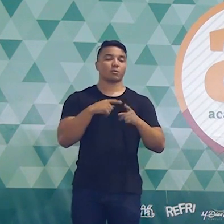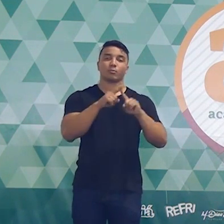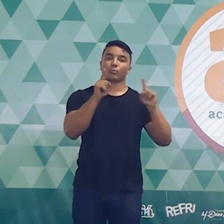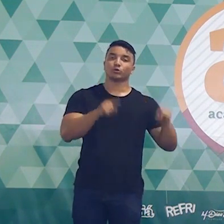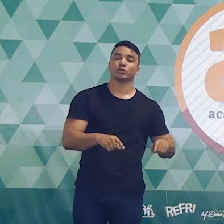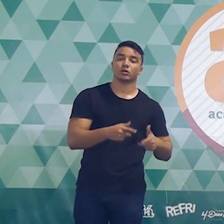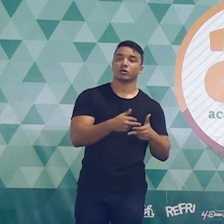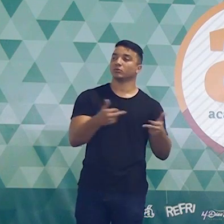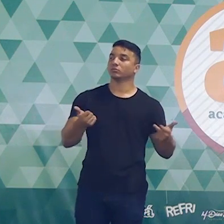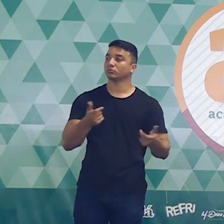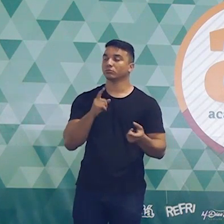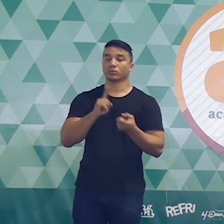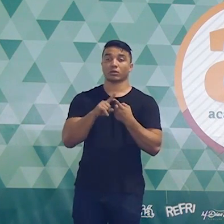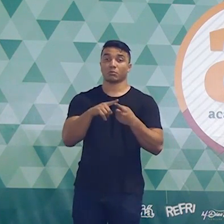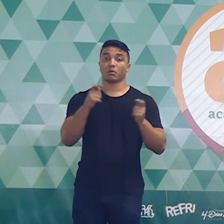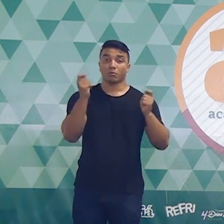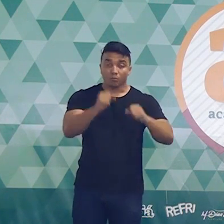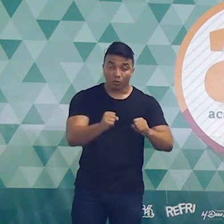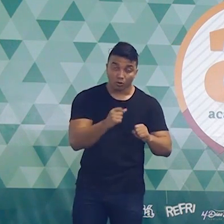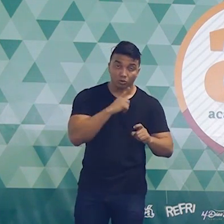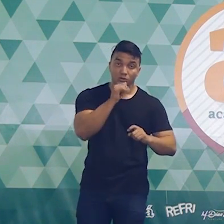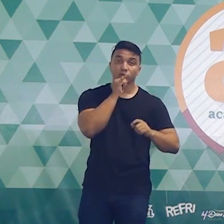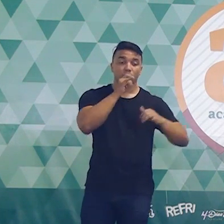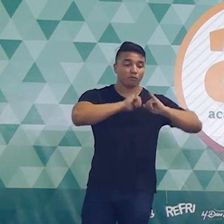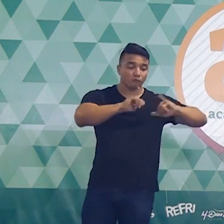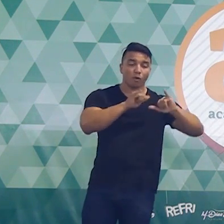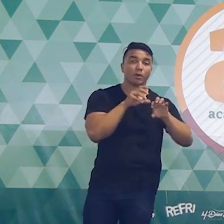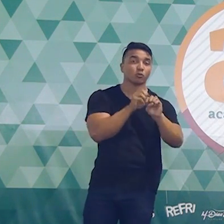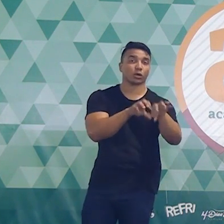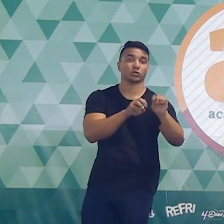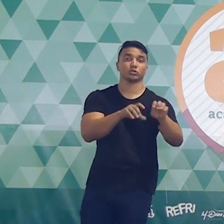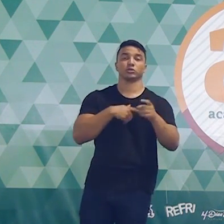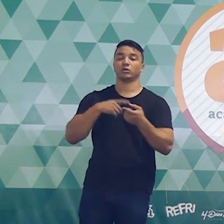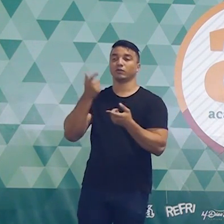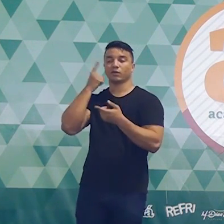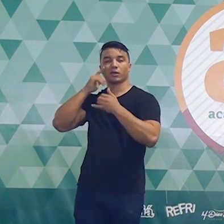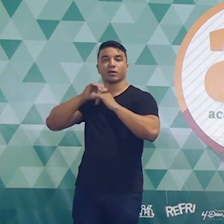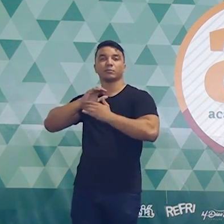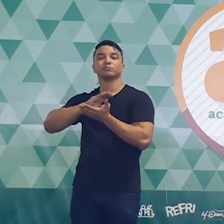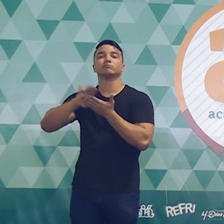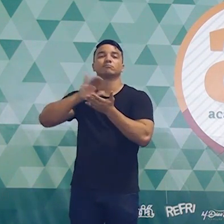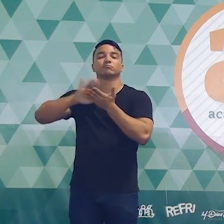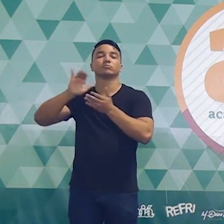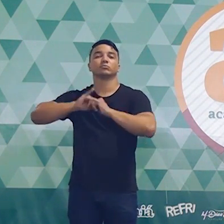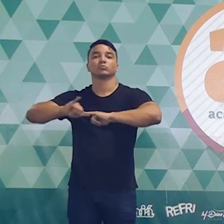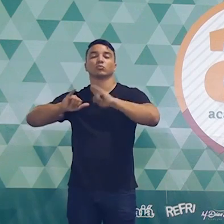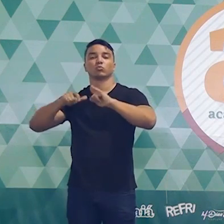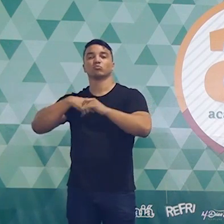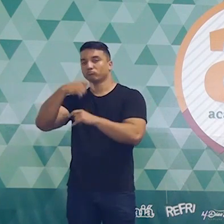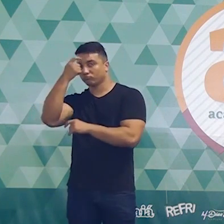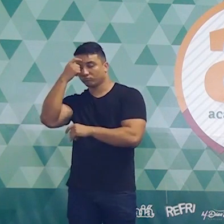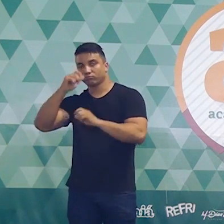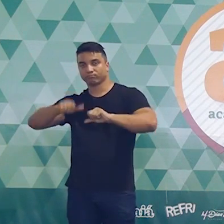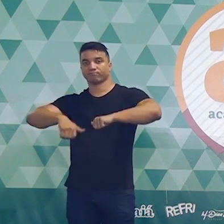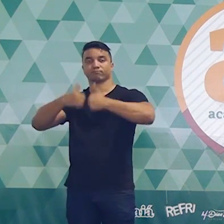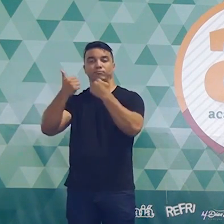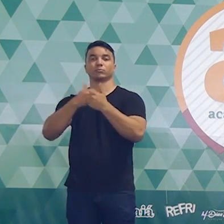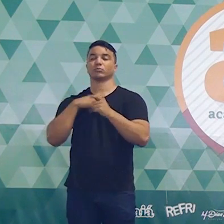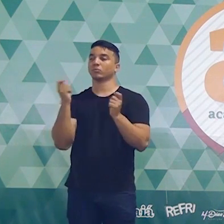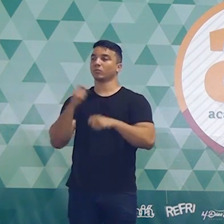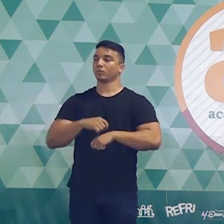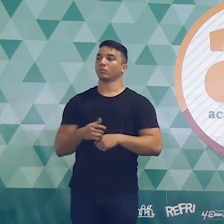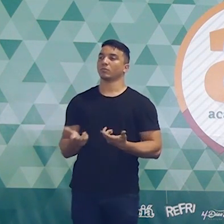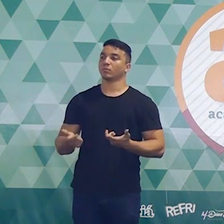políticas públicas, tá certo? Pode realizar informes educativos, campanhas conscientizadoras. Ok? Deu para entender,